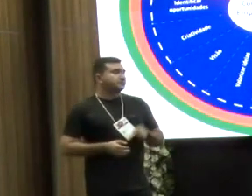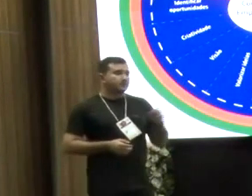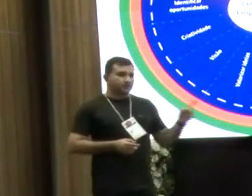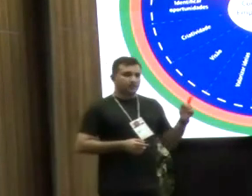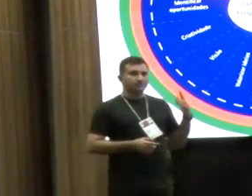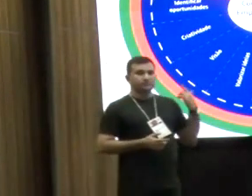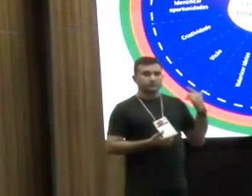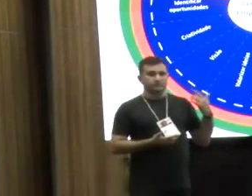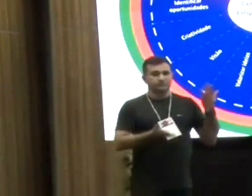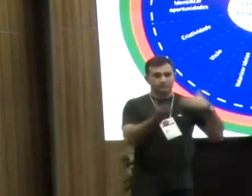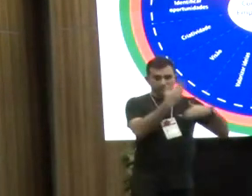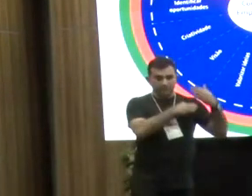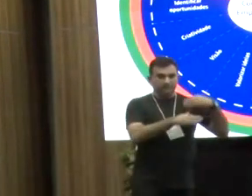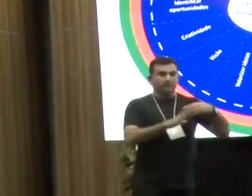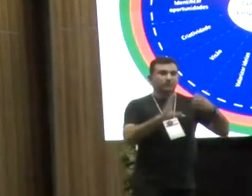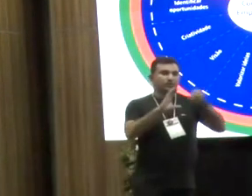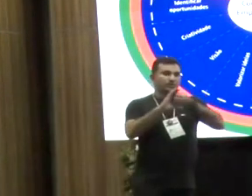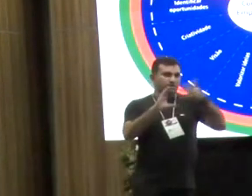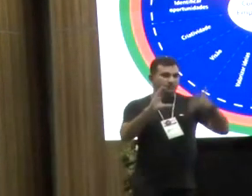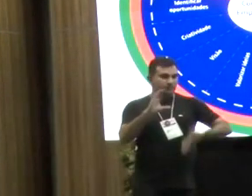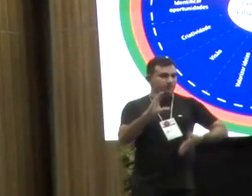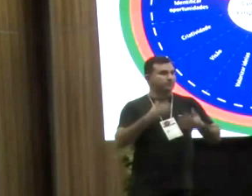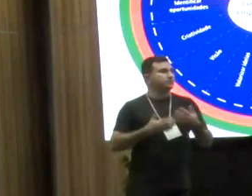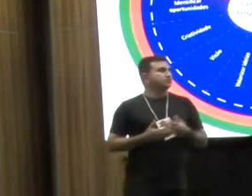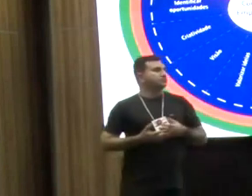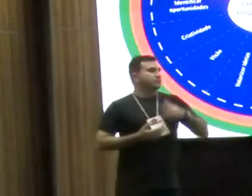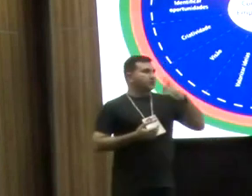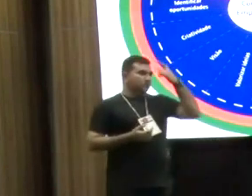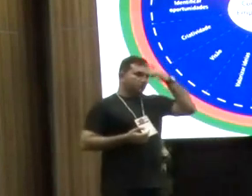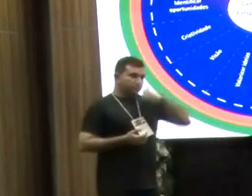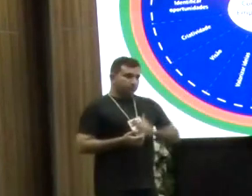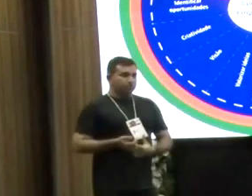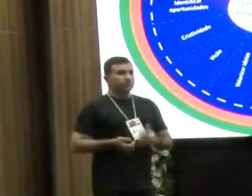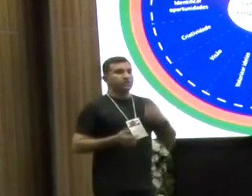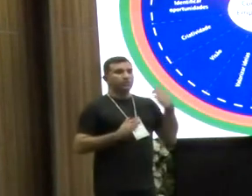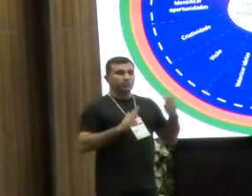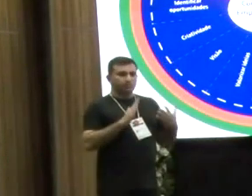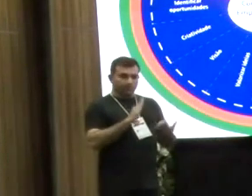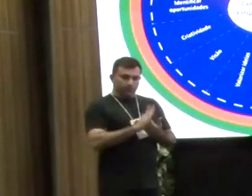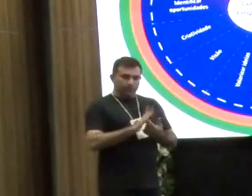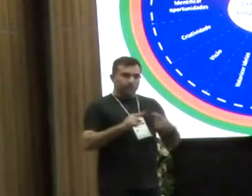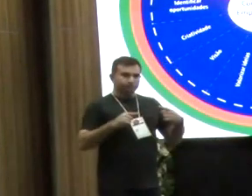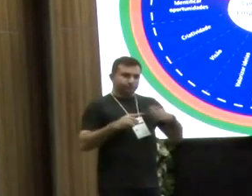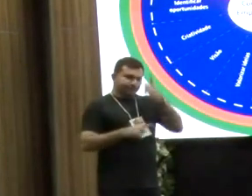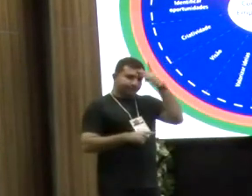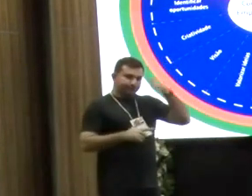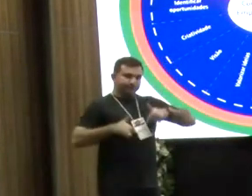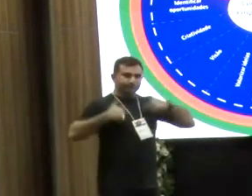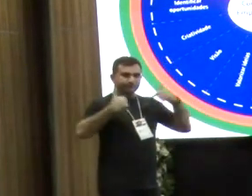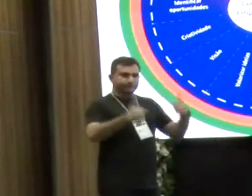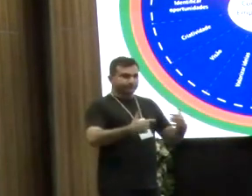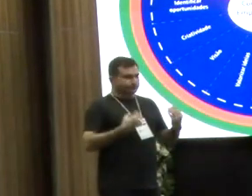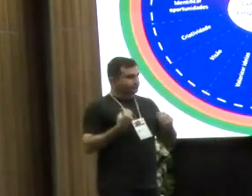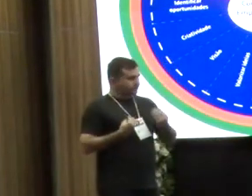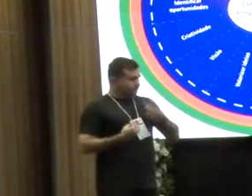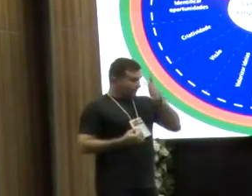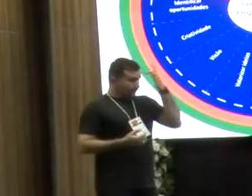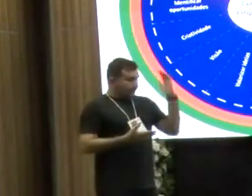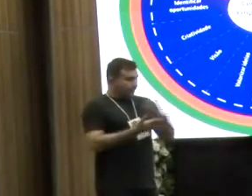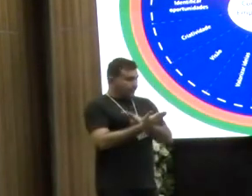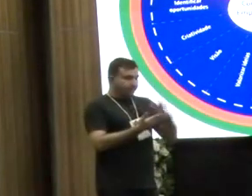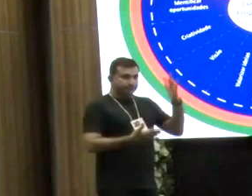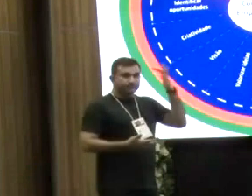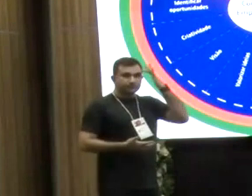comportamento empreendedor. 10 características do comportamento empreendedor, que muita gente achava que